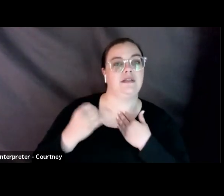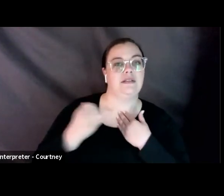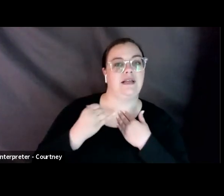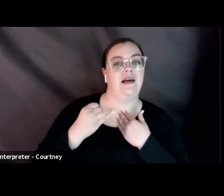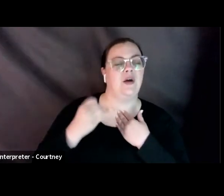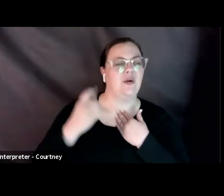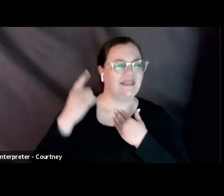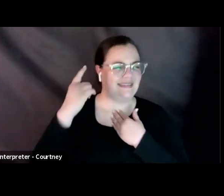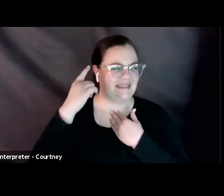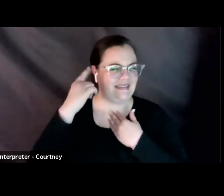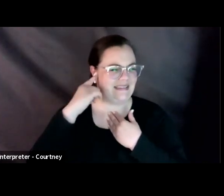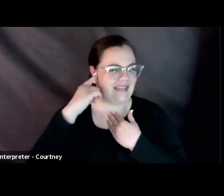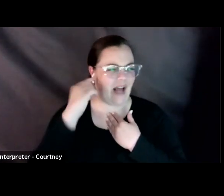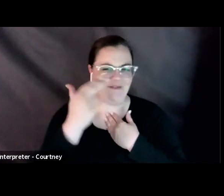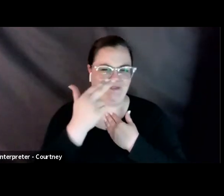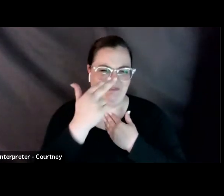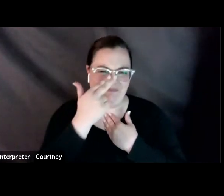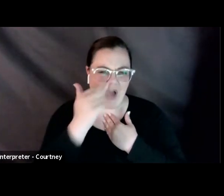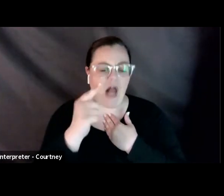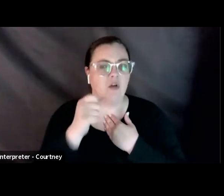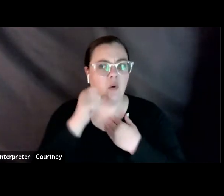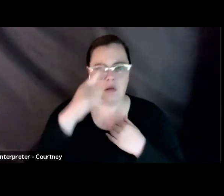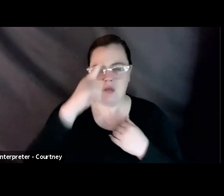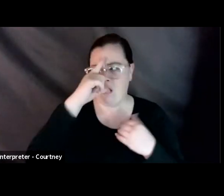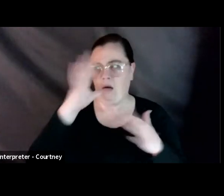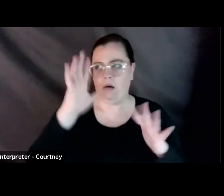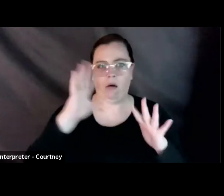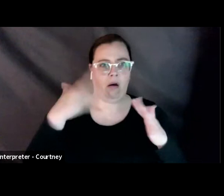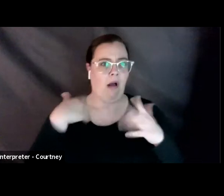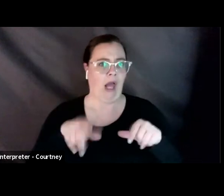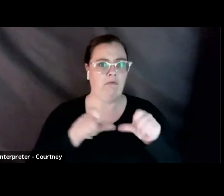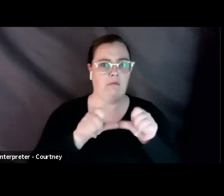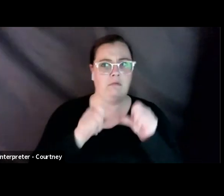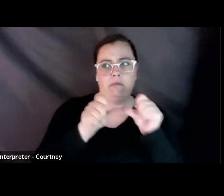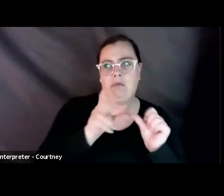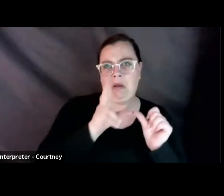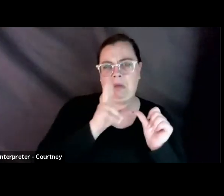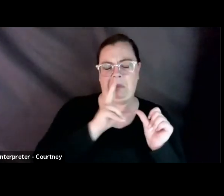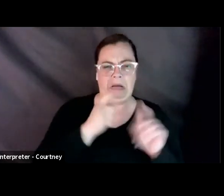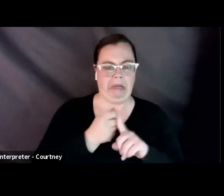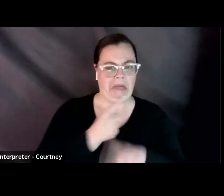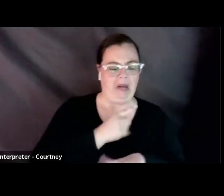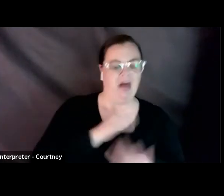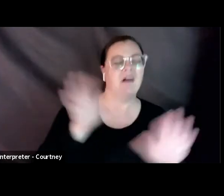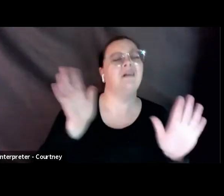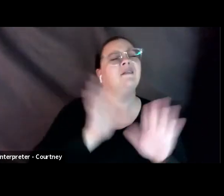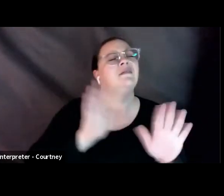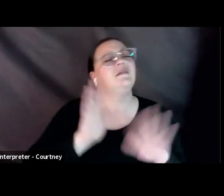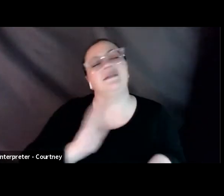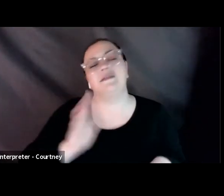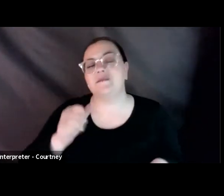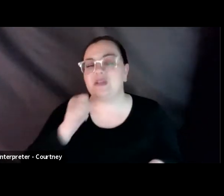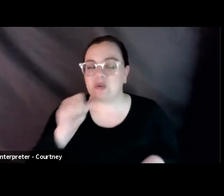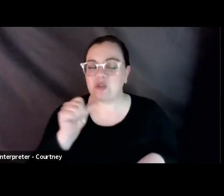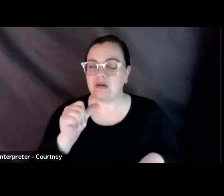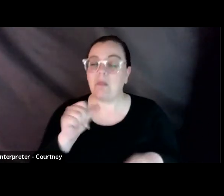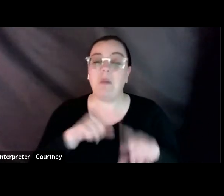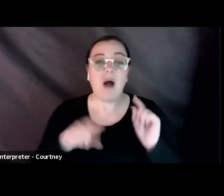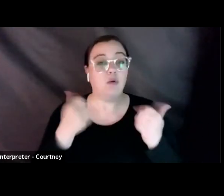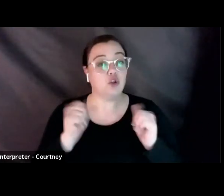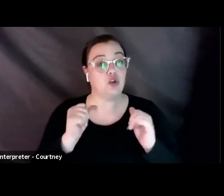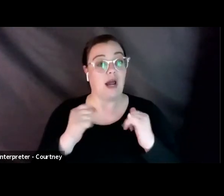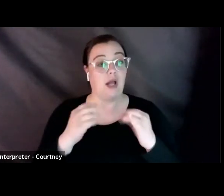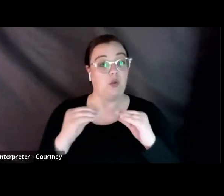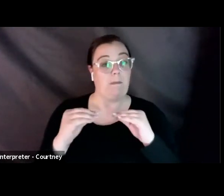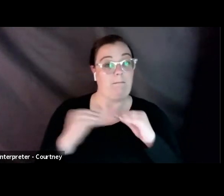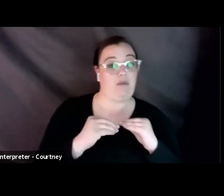think that you're gonna have to, go on and forth using, a sound that has your larynx down. But it is good